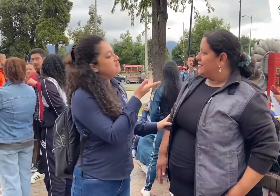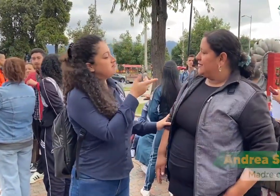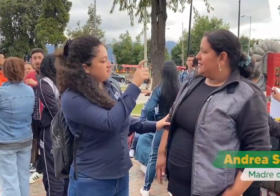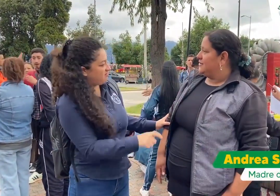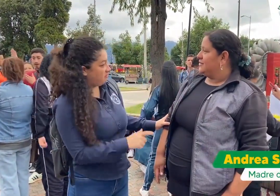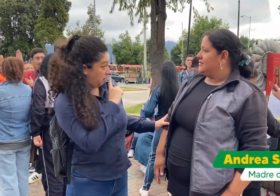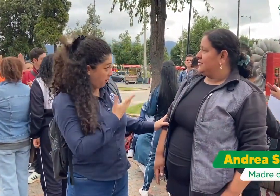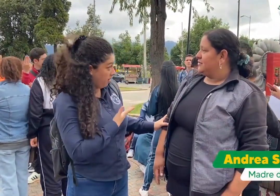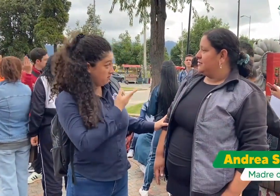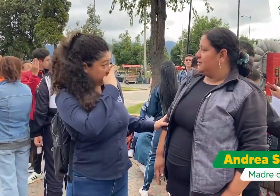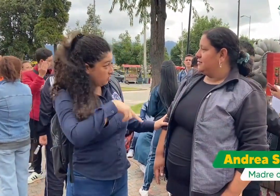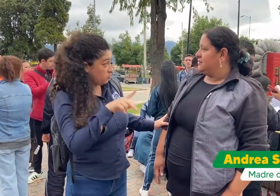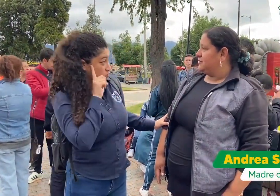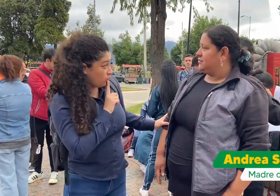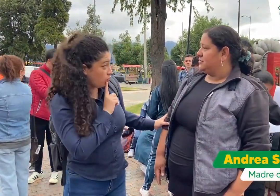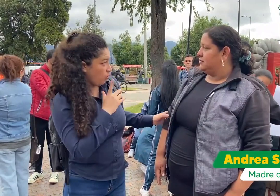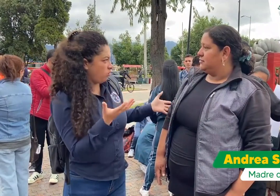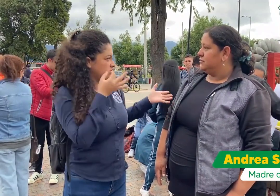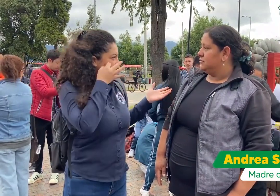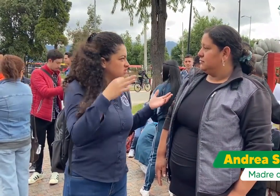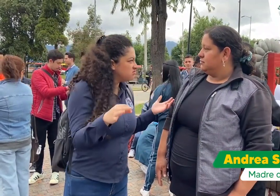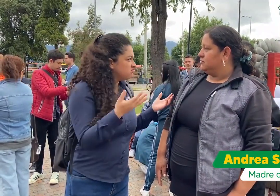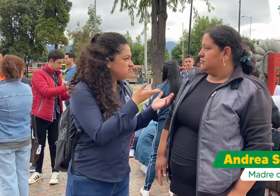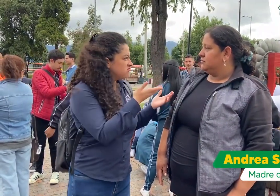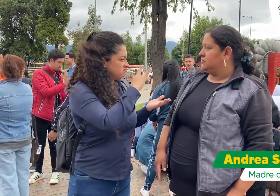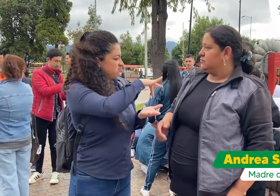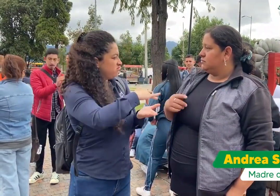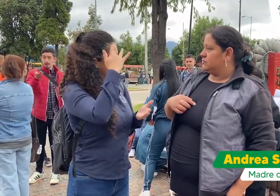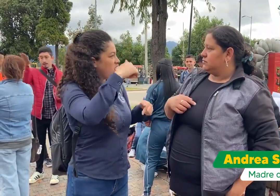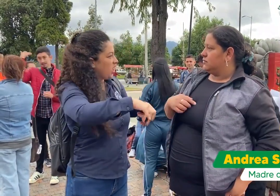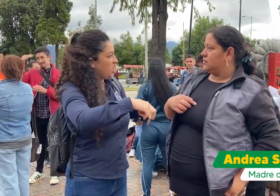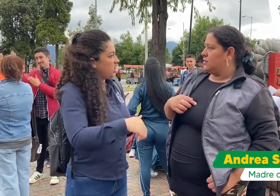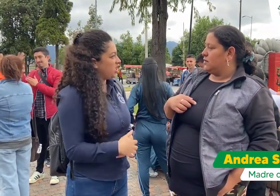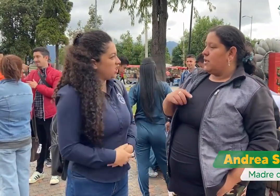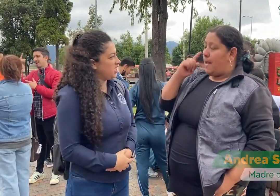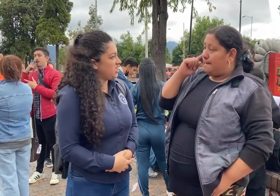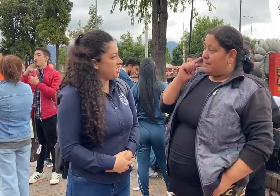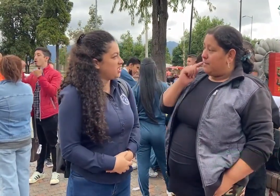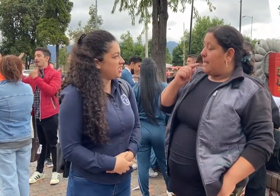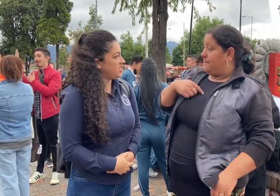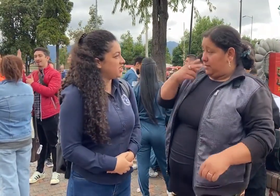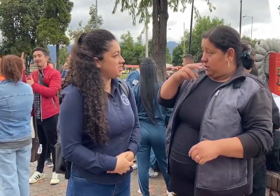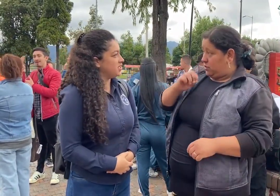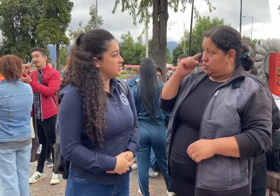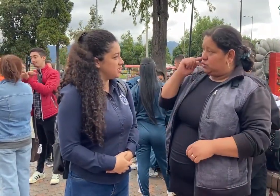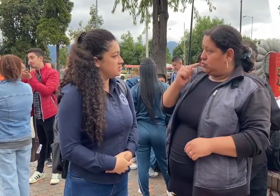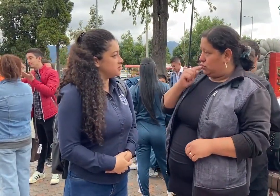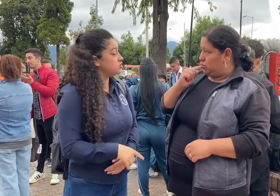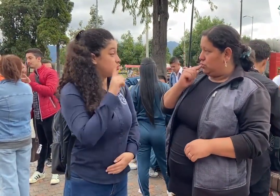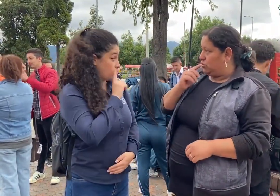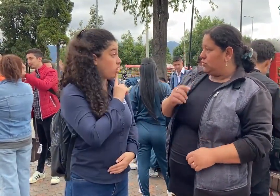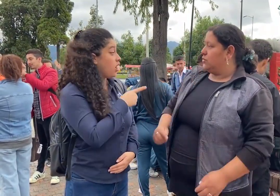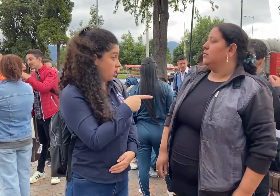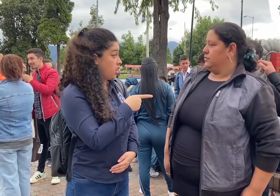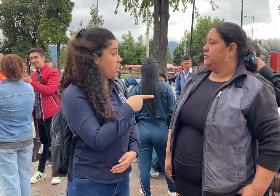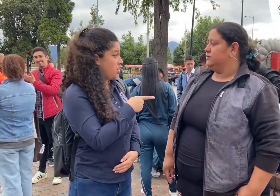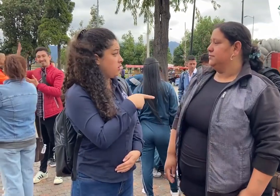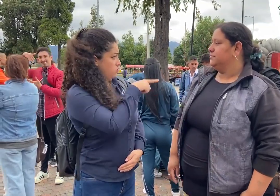¿Digo mi seña? Sí, mira, primero cuéntanos quién eres. ¿Por qué estás acá? Bueno, mi hijo es sordo.